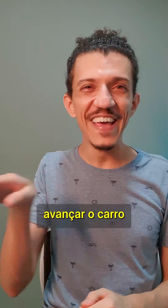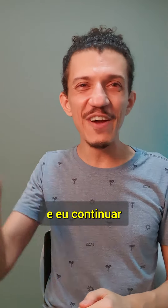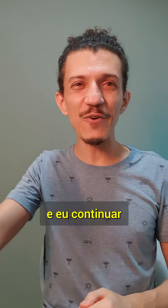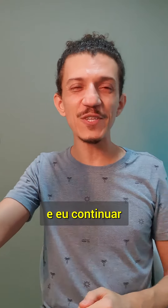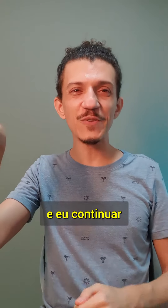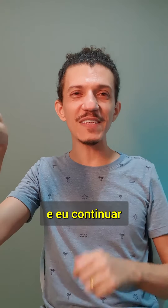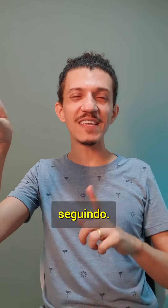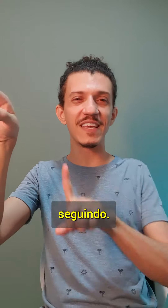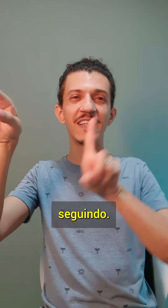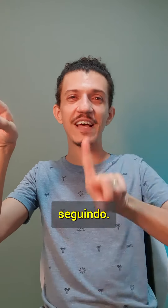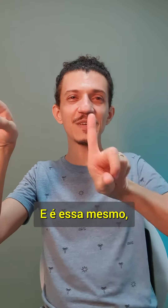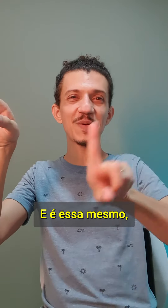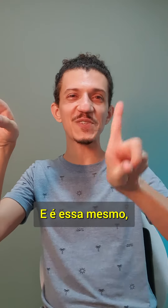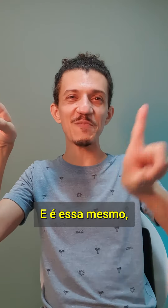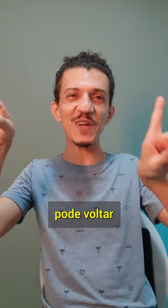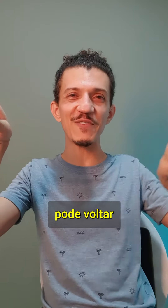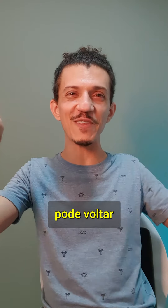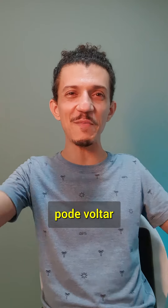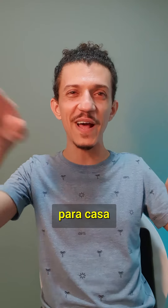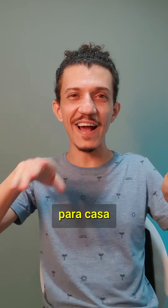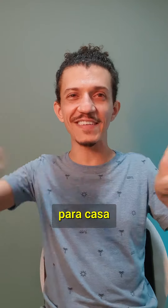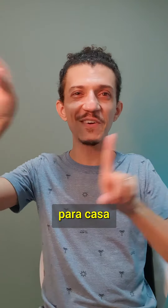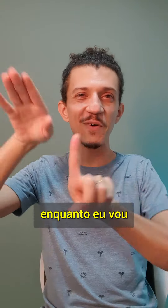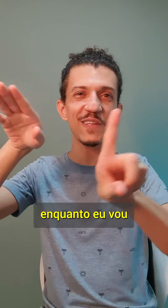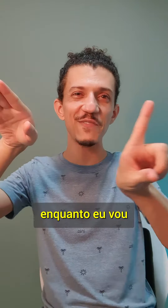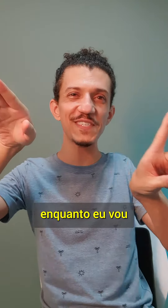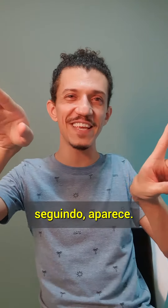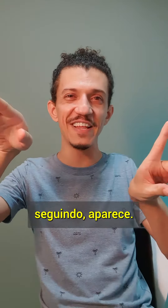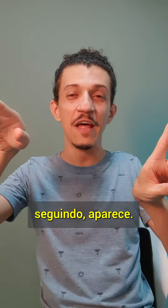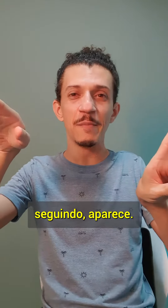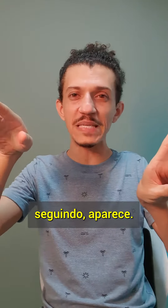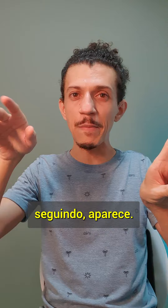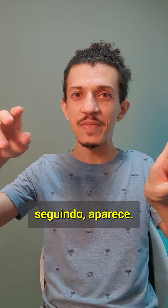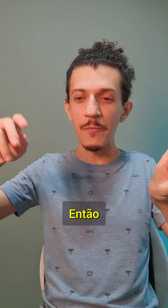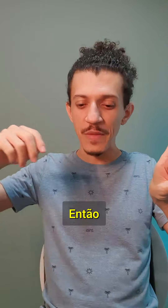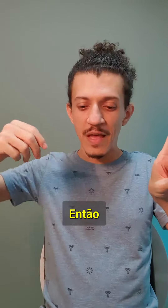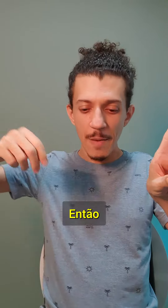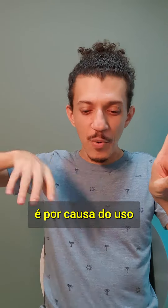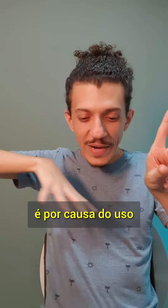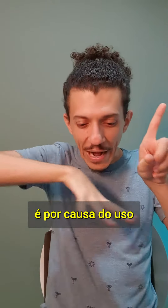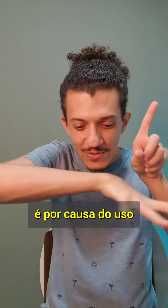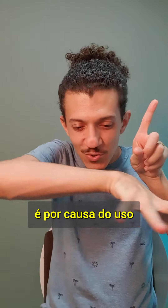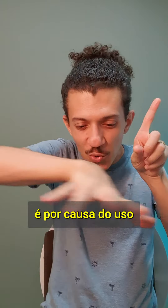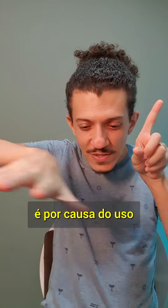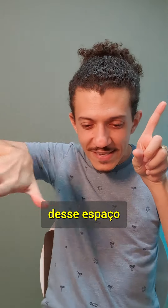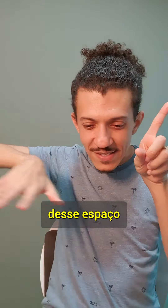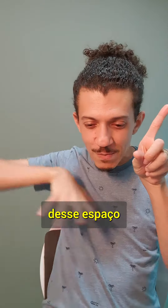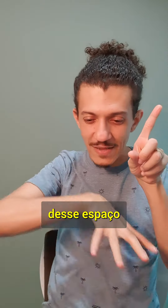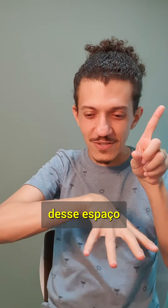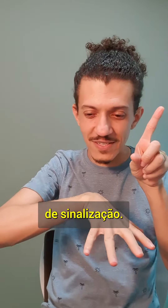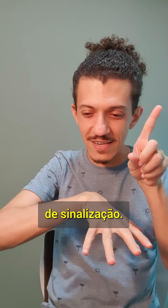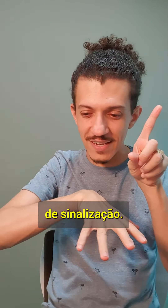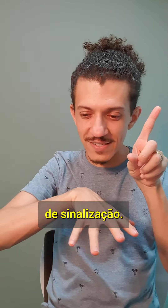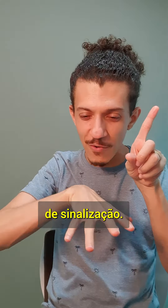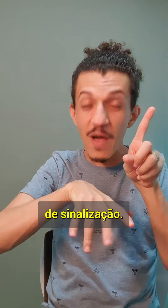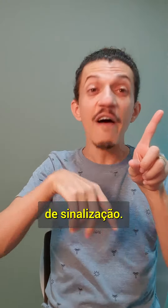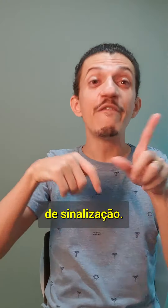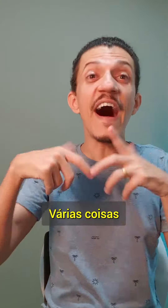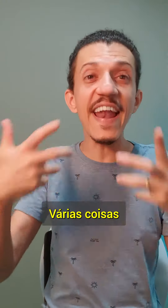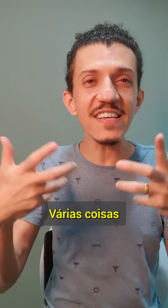E eu continuar seguindo. E essa pessoa pode voltar para casa enquanto eu vou seguindo. Percebe? Então, por causa do uso desse espaço de sinalização, várias